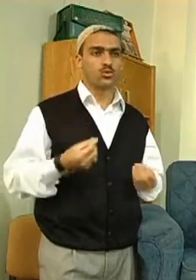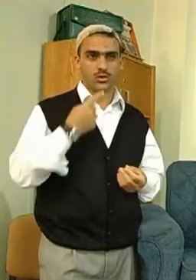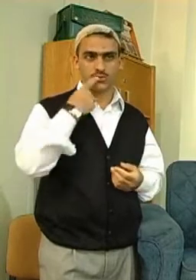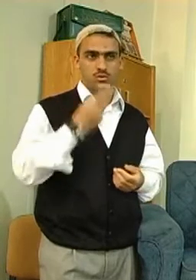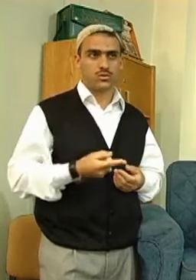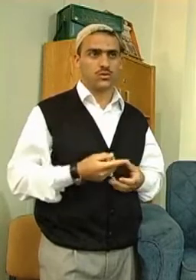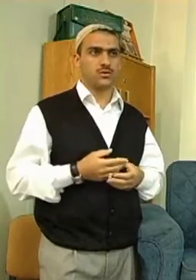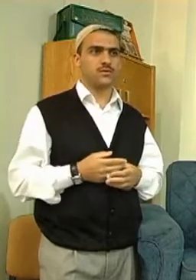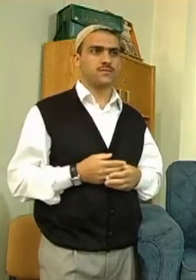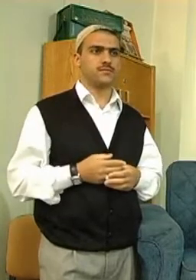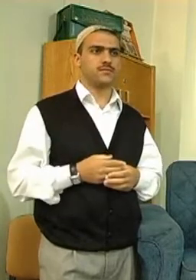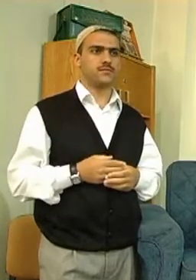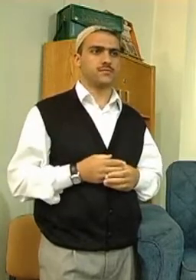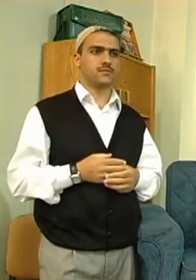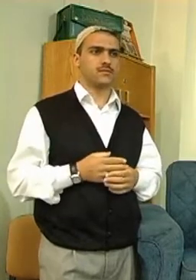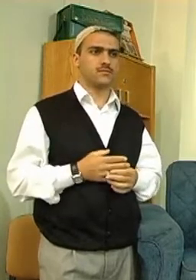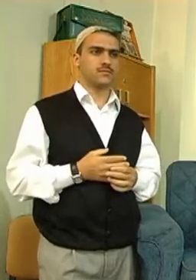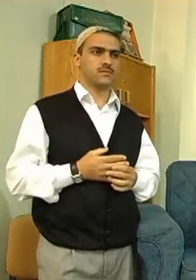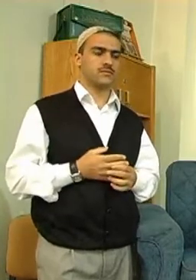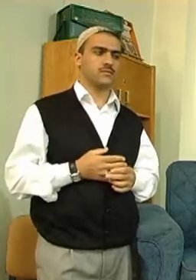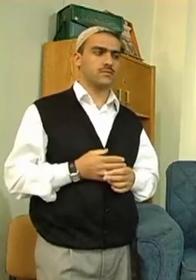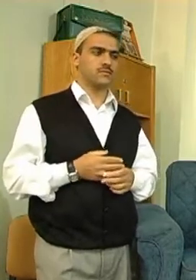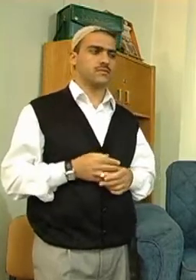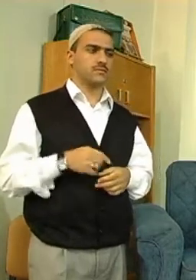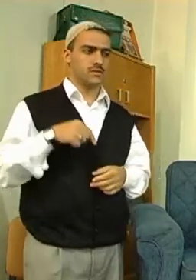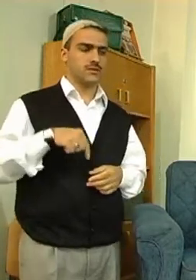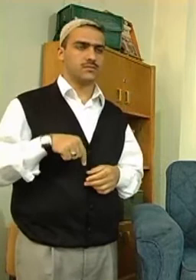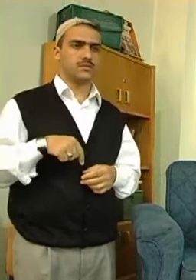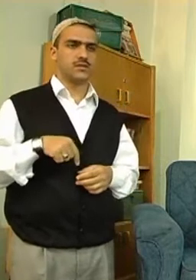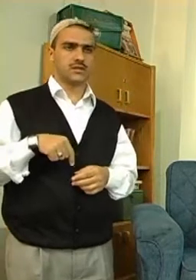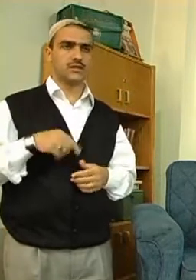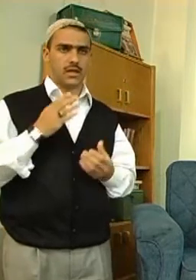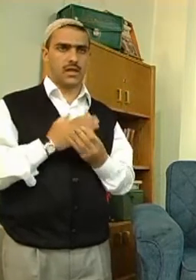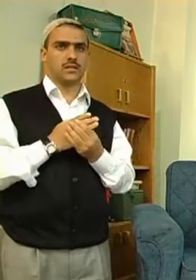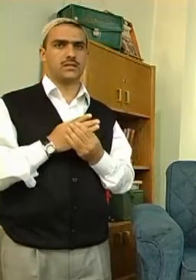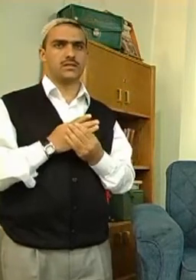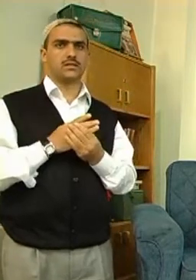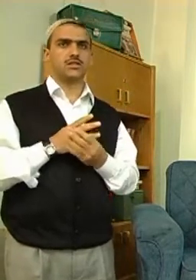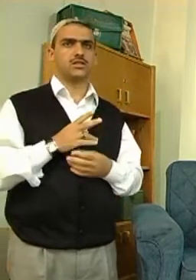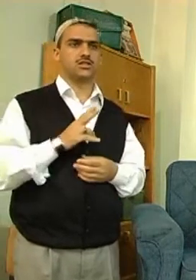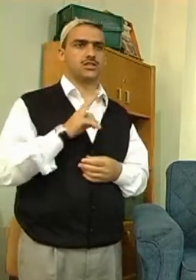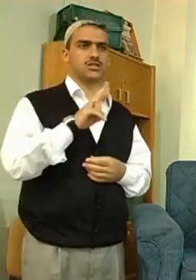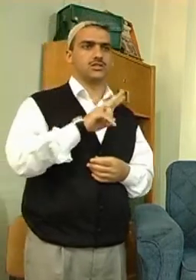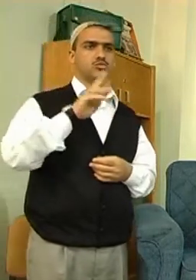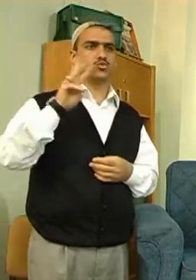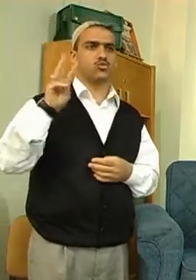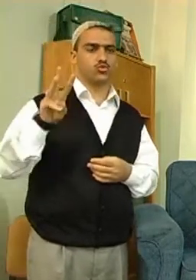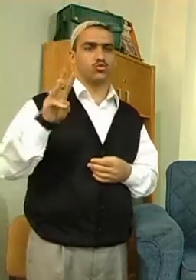arzusuyla 23'ün sözün başını okuyalım dendi. Biz de olur dedik. Bismillah deyip başlayalım.